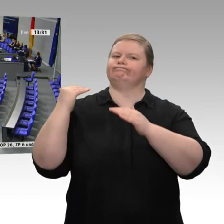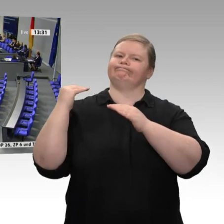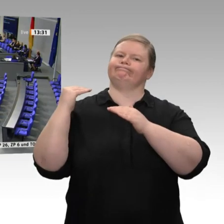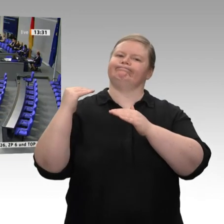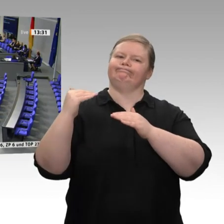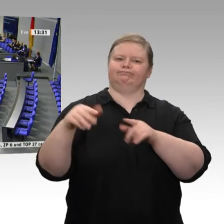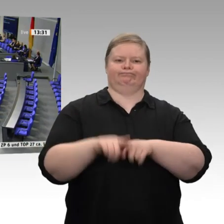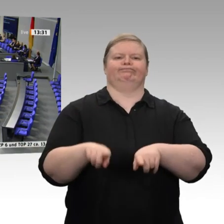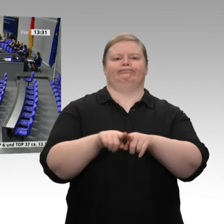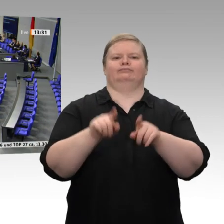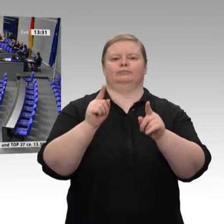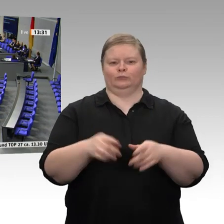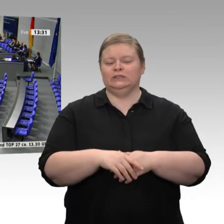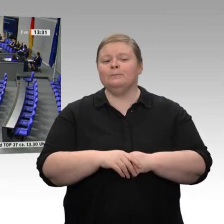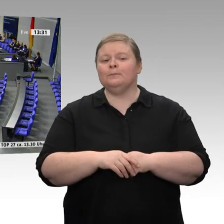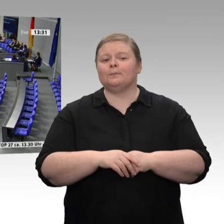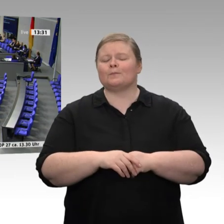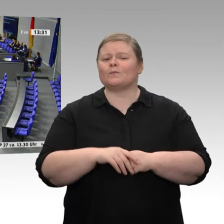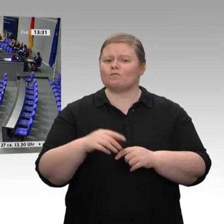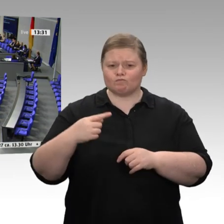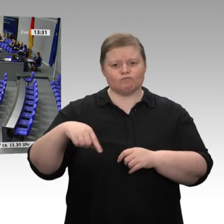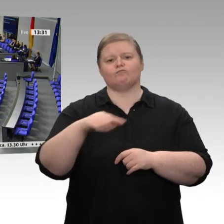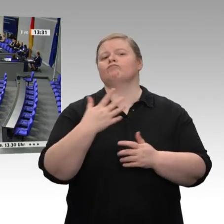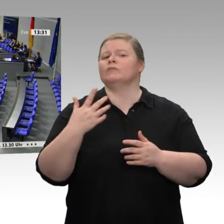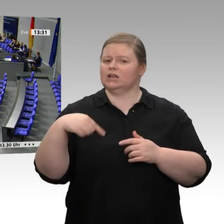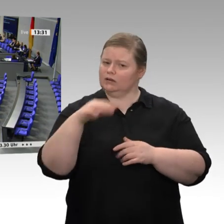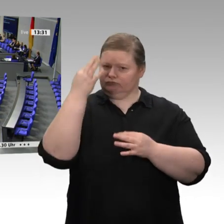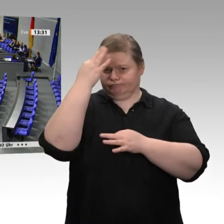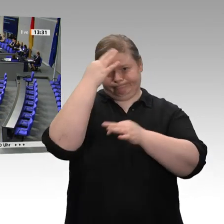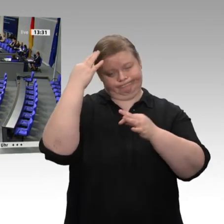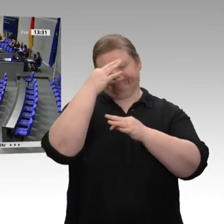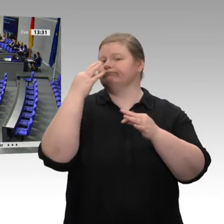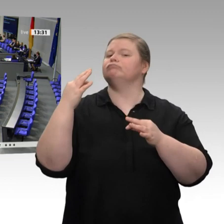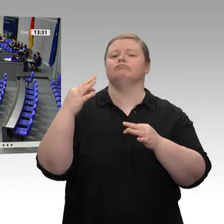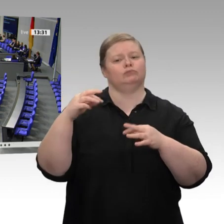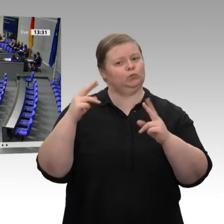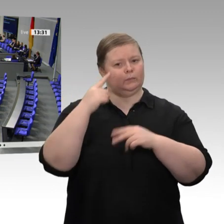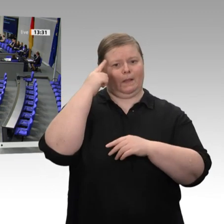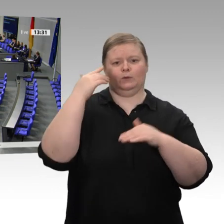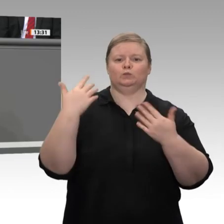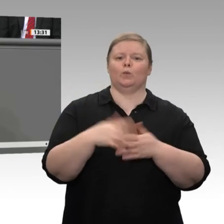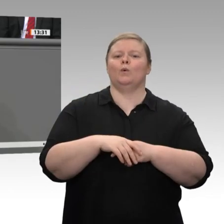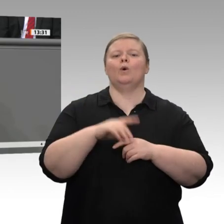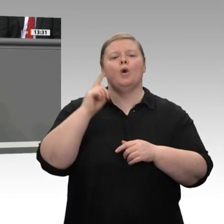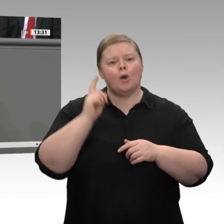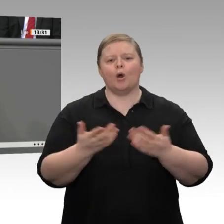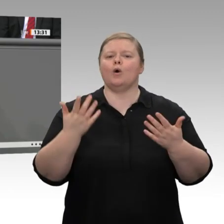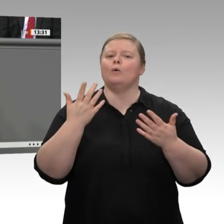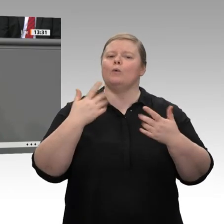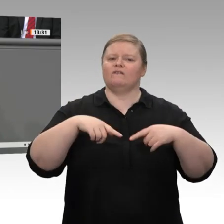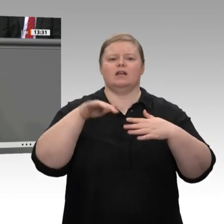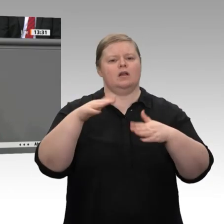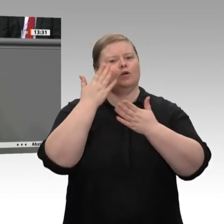wir deswegen großmögliche Offenheit für Einbürgerungswünsche von Nachfahren von NS-Opfern haben müssen, ist